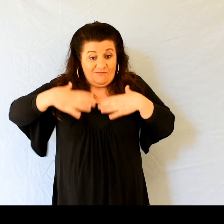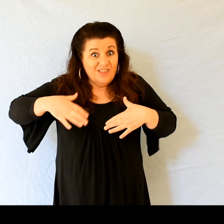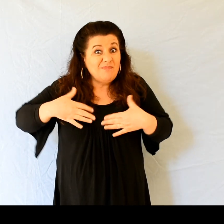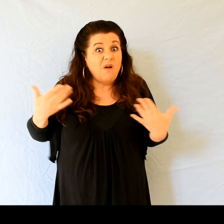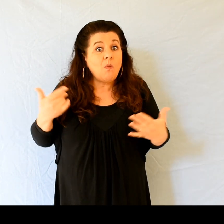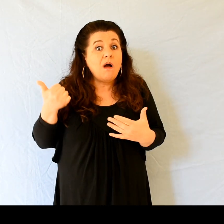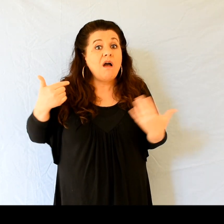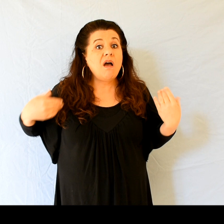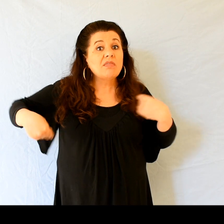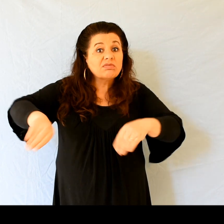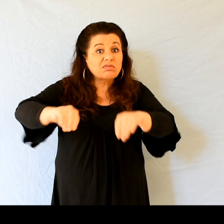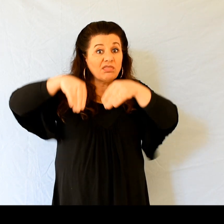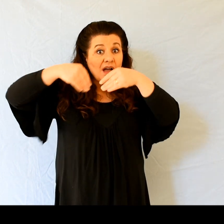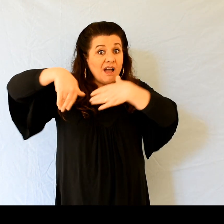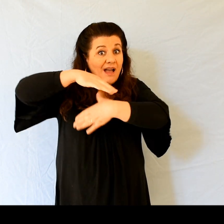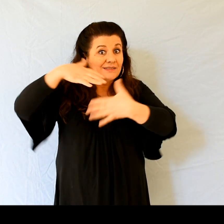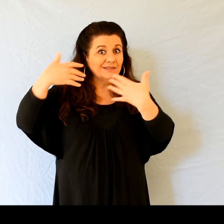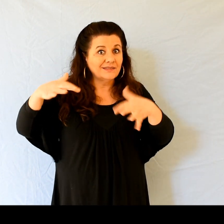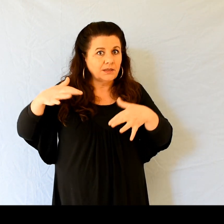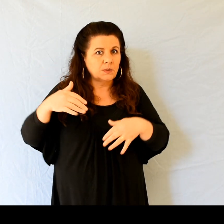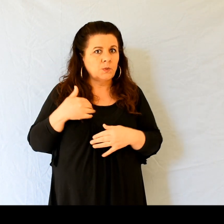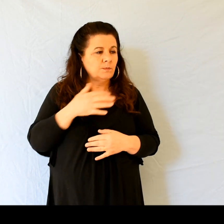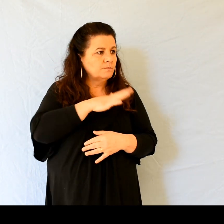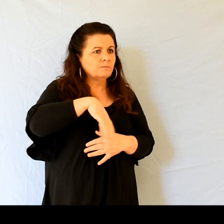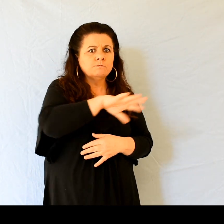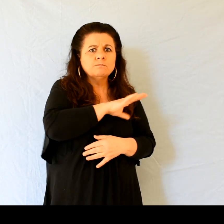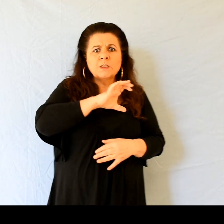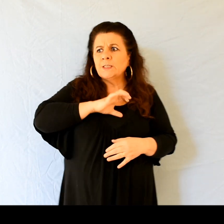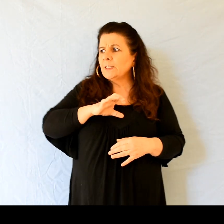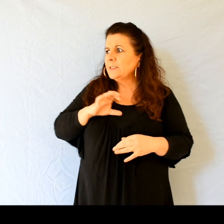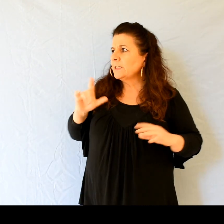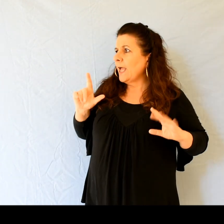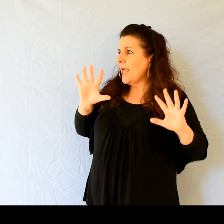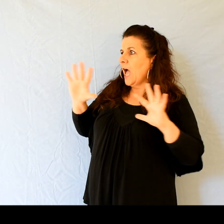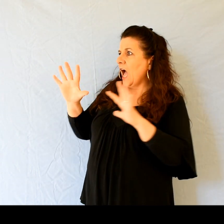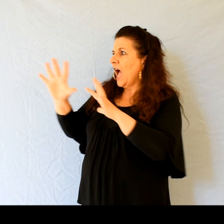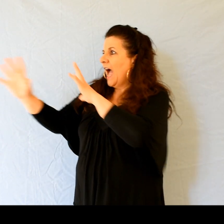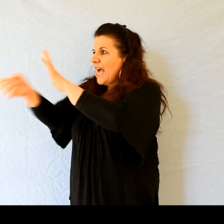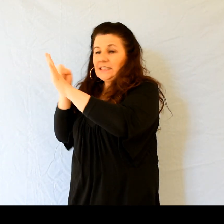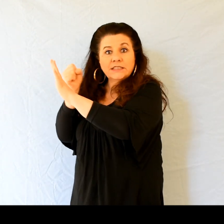de l'arrêter, mais lui, lâchant le drap, s'enfuit tout nu.